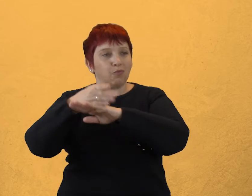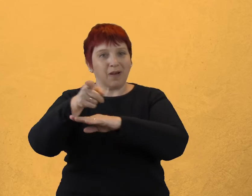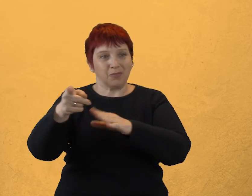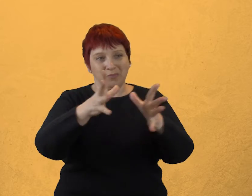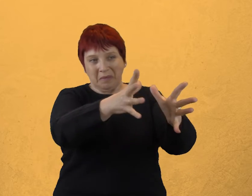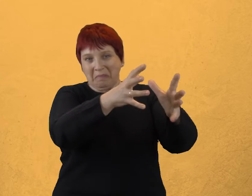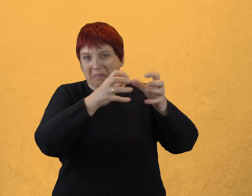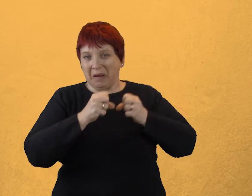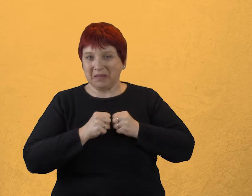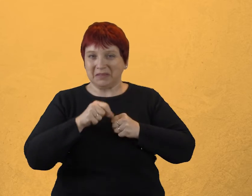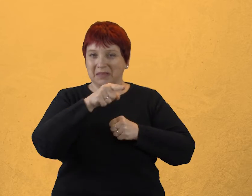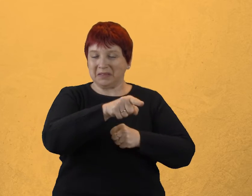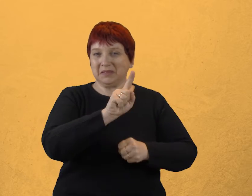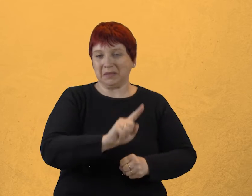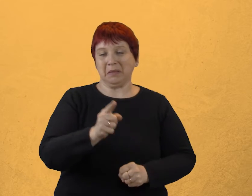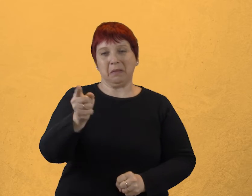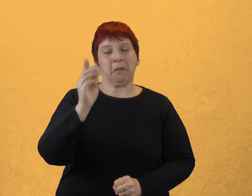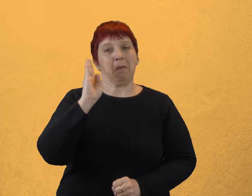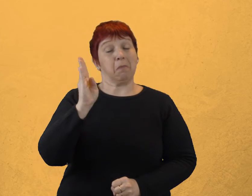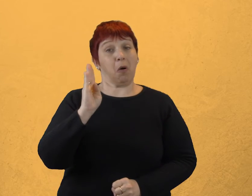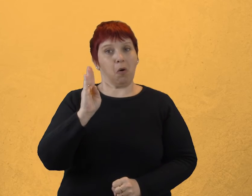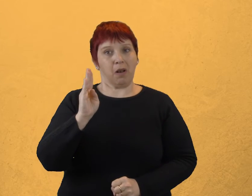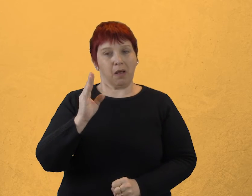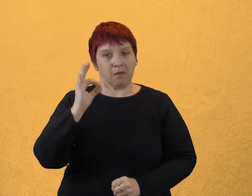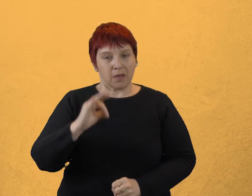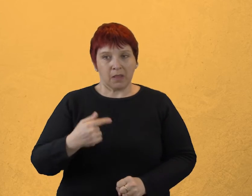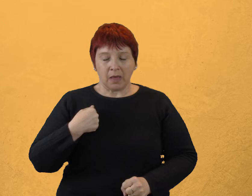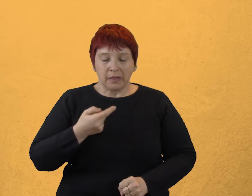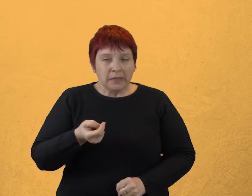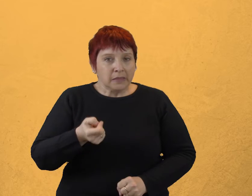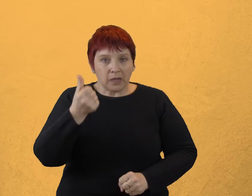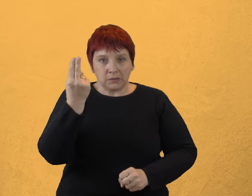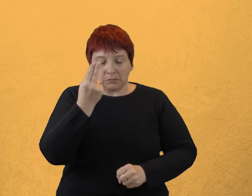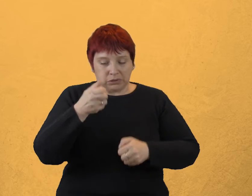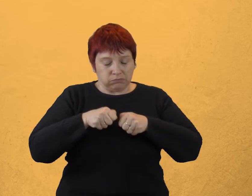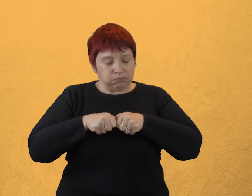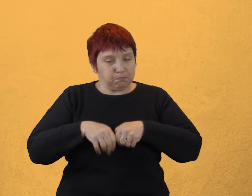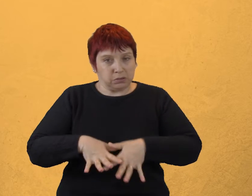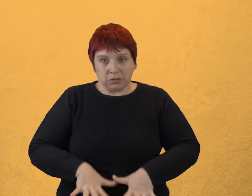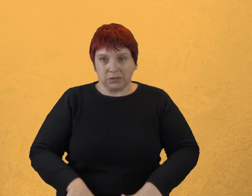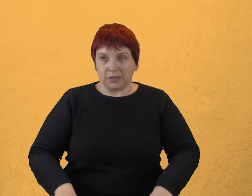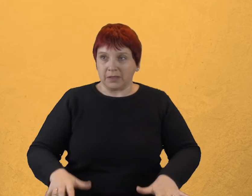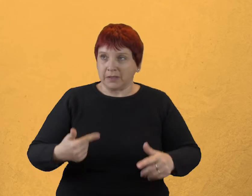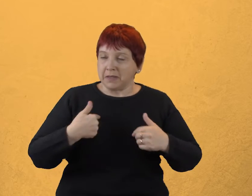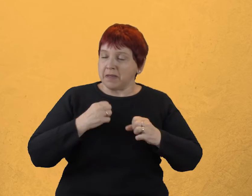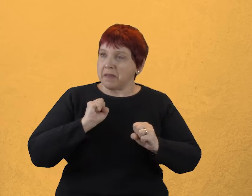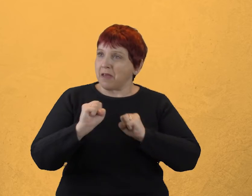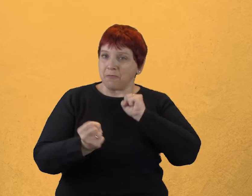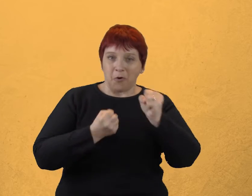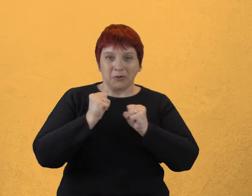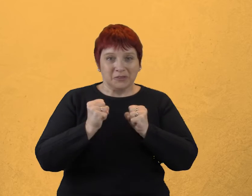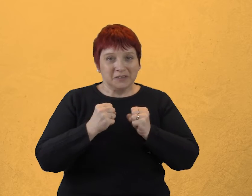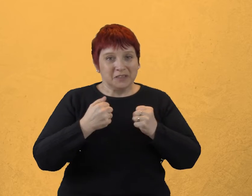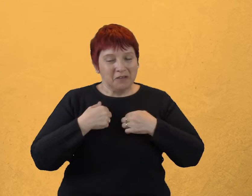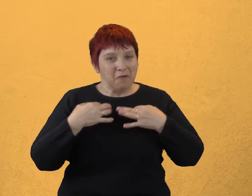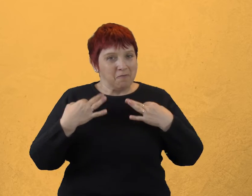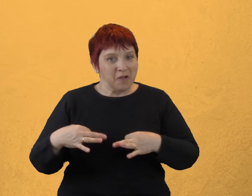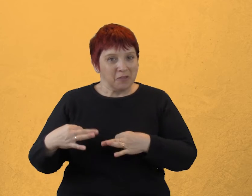me dijo. Y yo casi me hago encima. Por momentos sentí ganas de hacerle